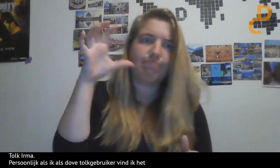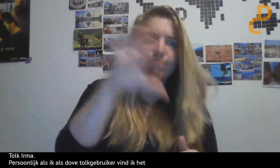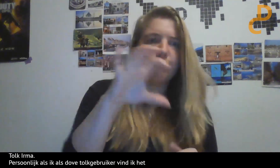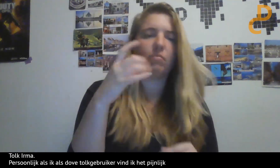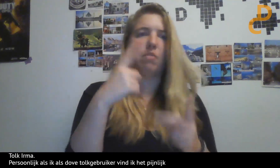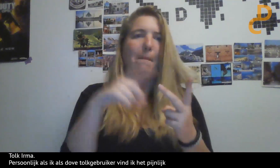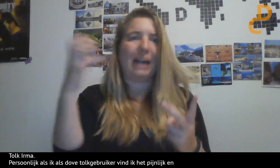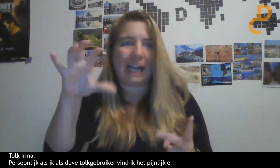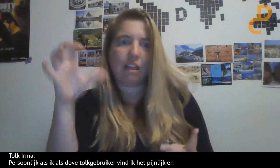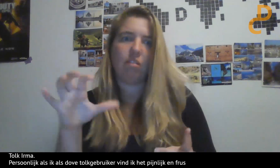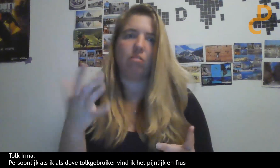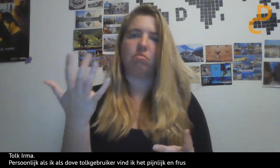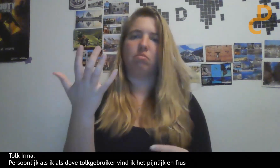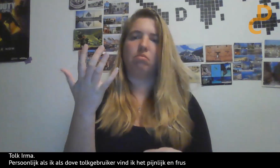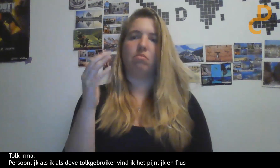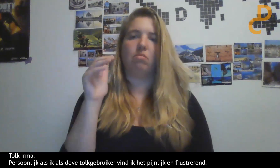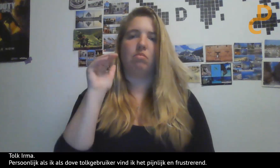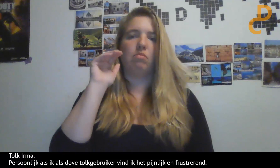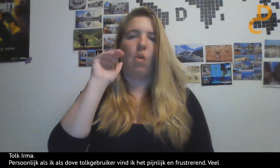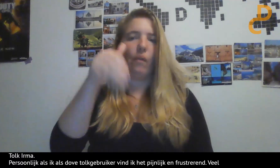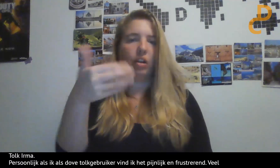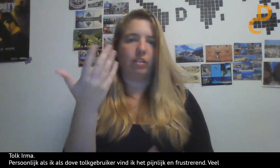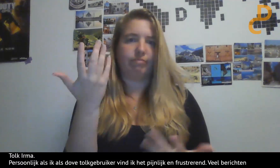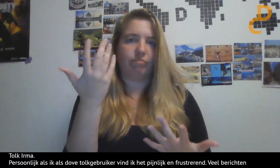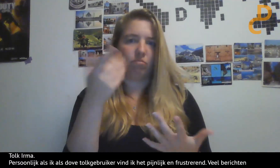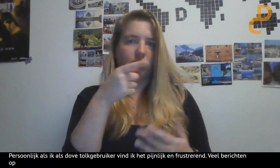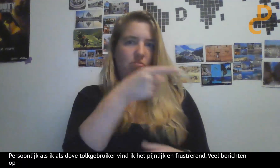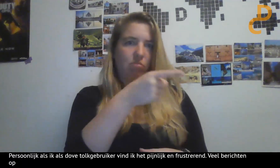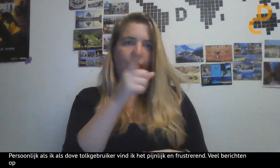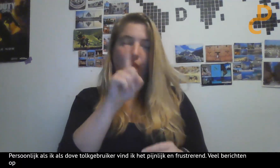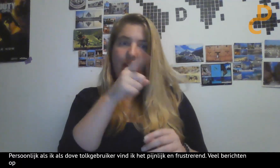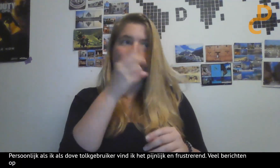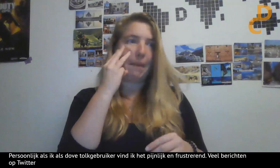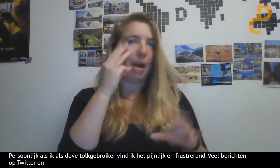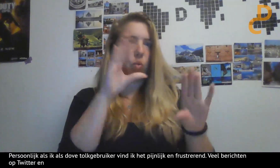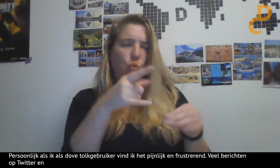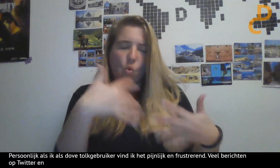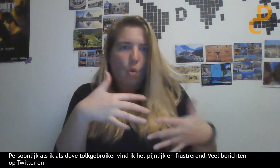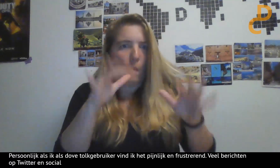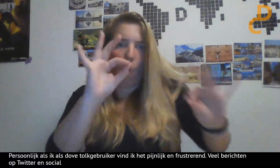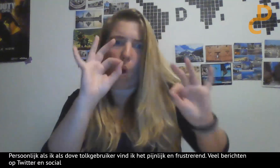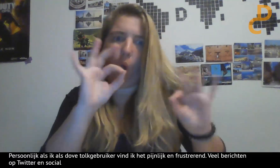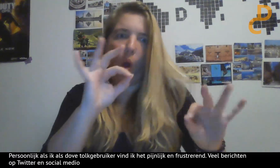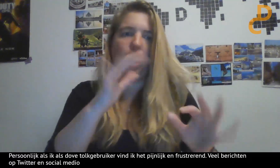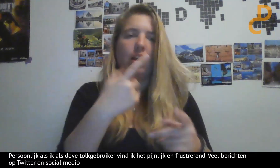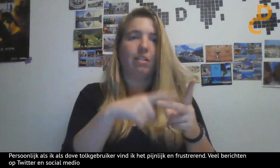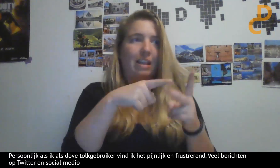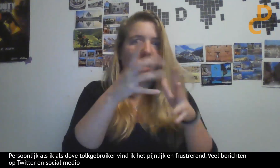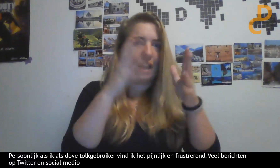Heel veel berichten op Twitter en op social media over dat wat Irma doet zo mooi